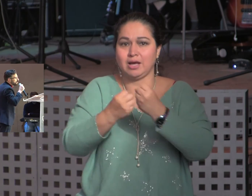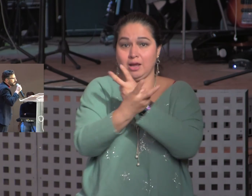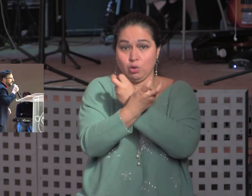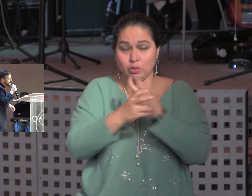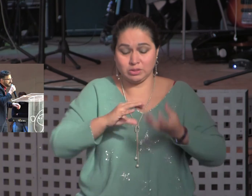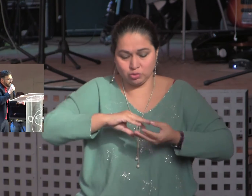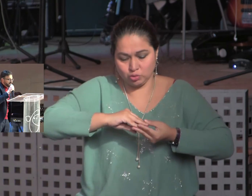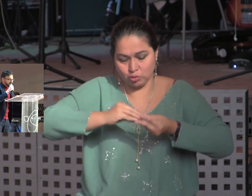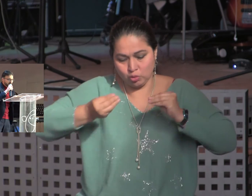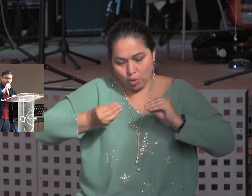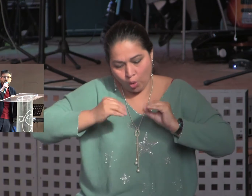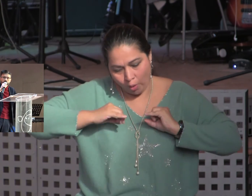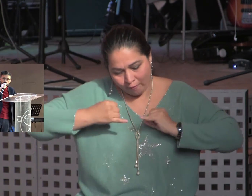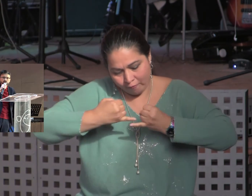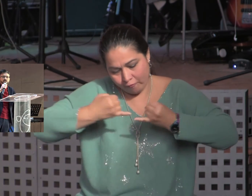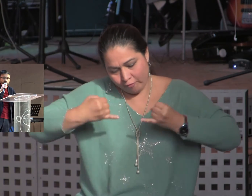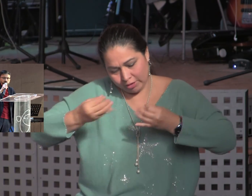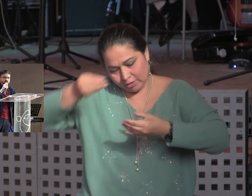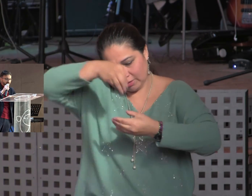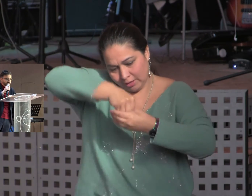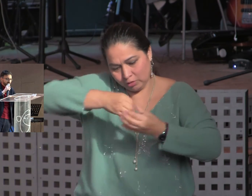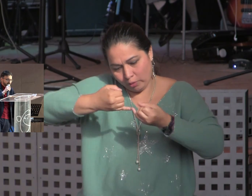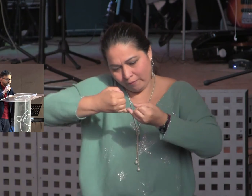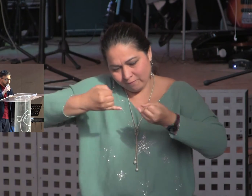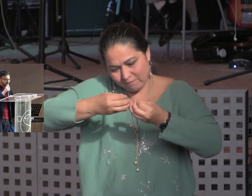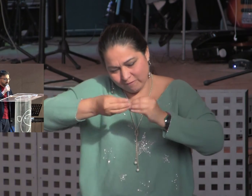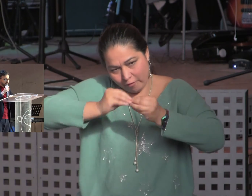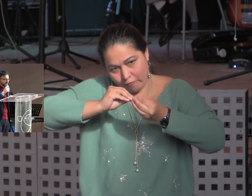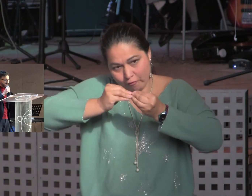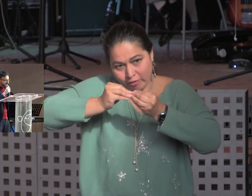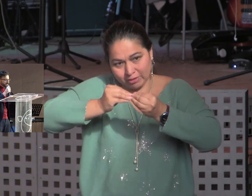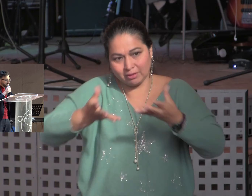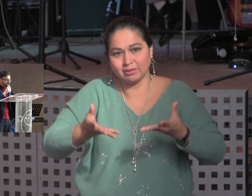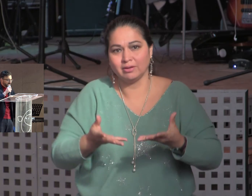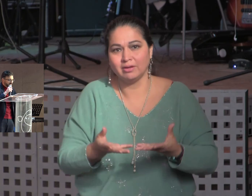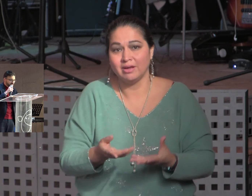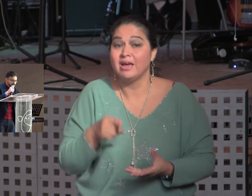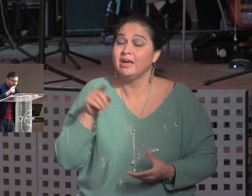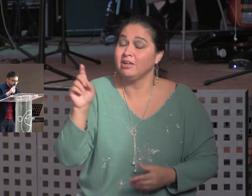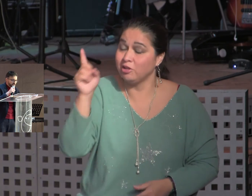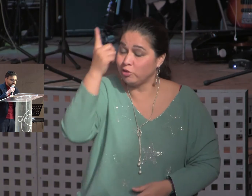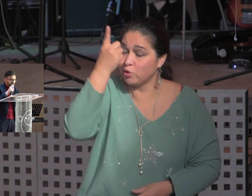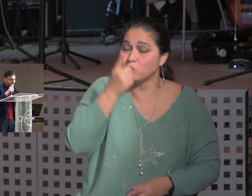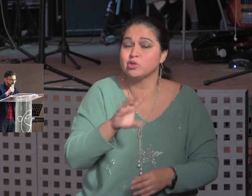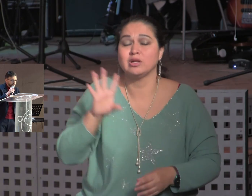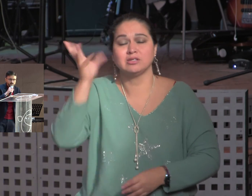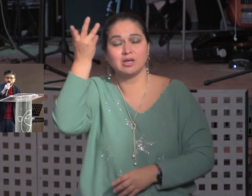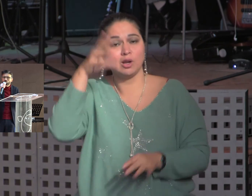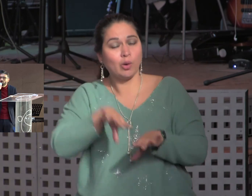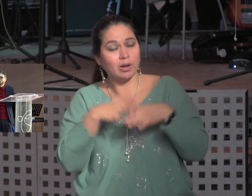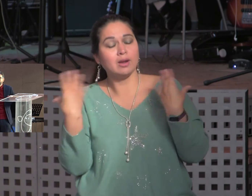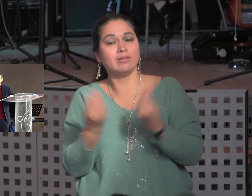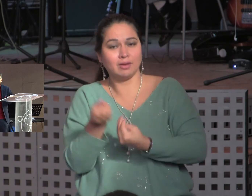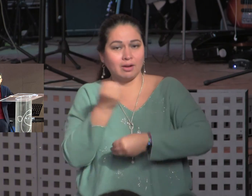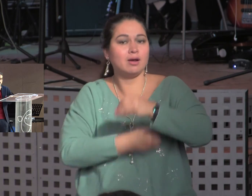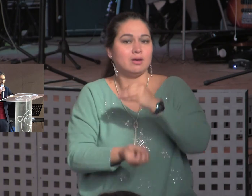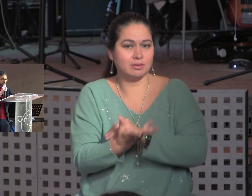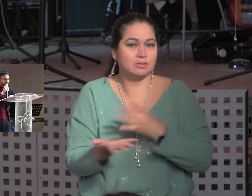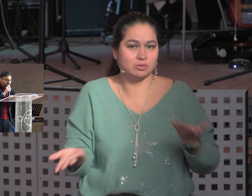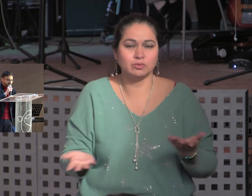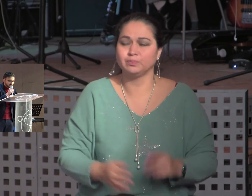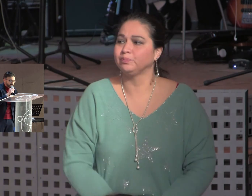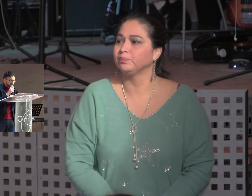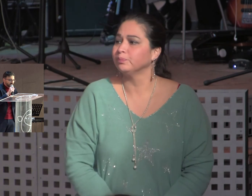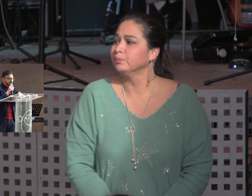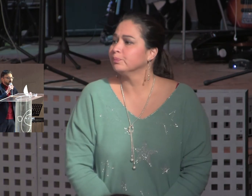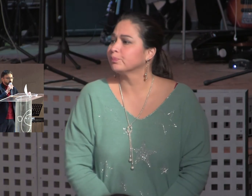De Jehová, que hizo los cielos y la tierra. Aleluya. Necesitas, como Efesios